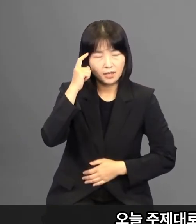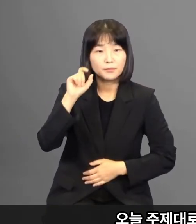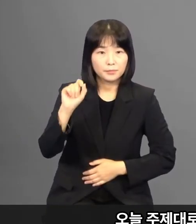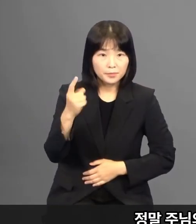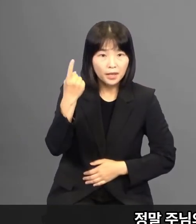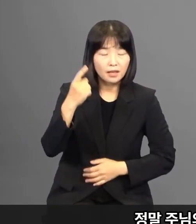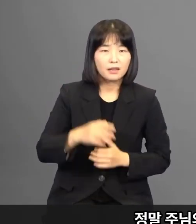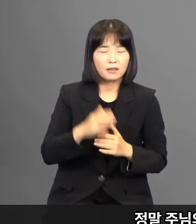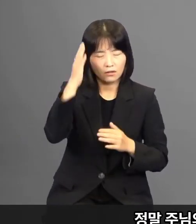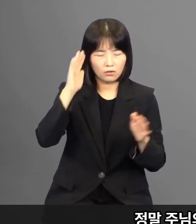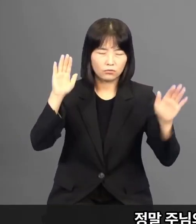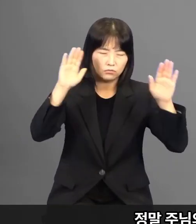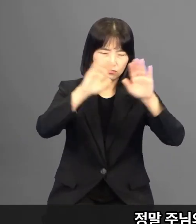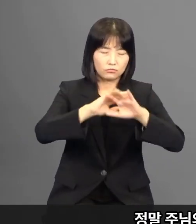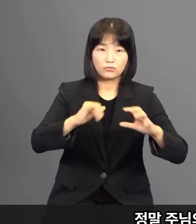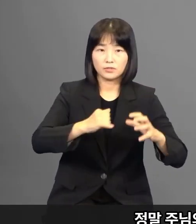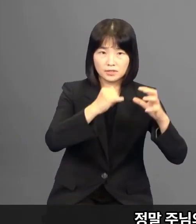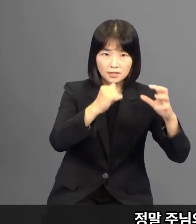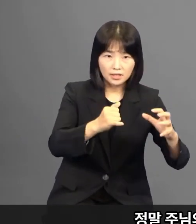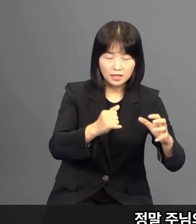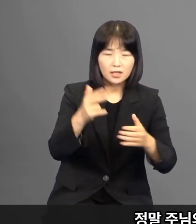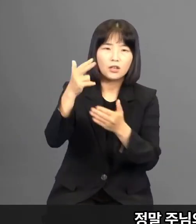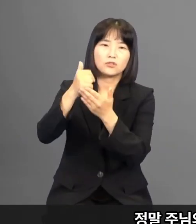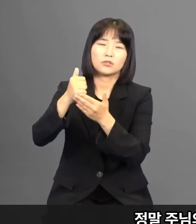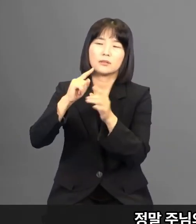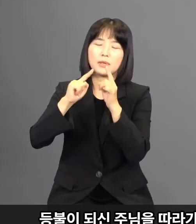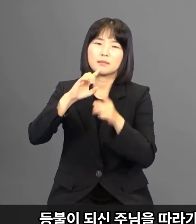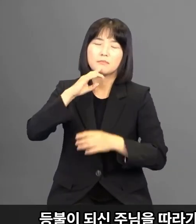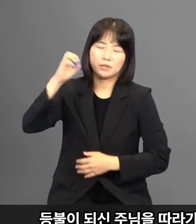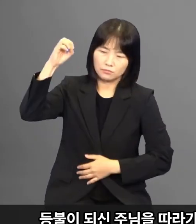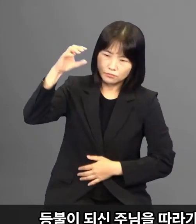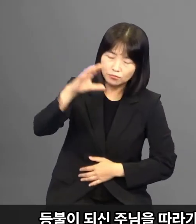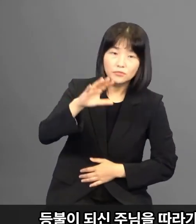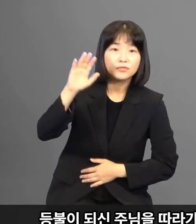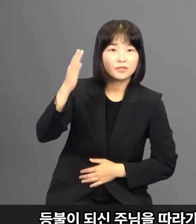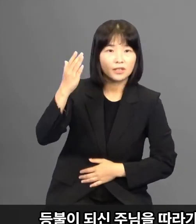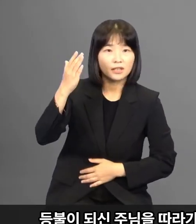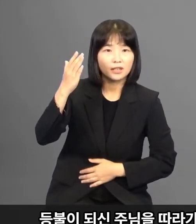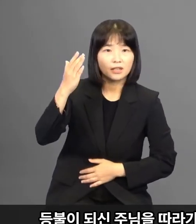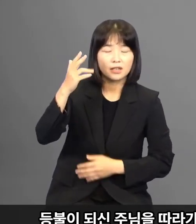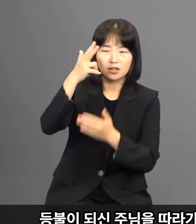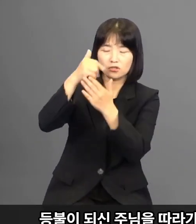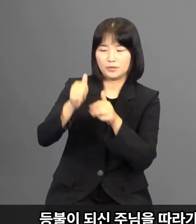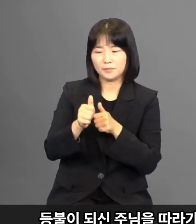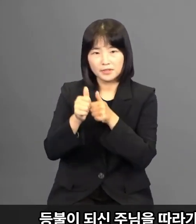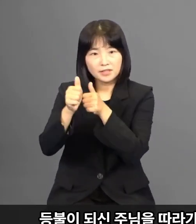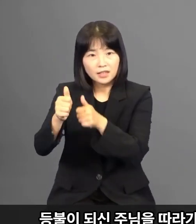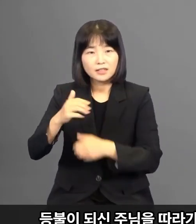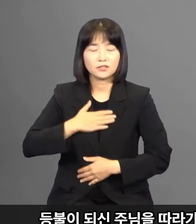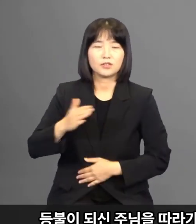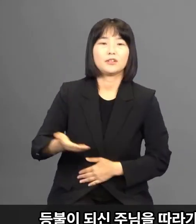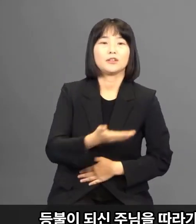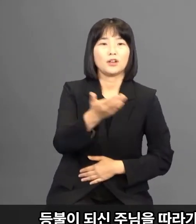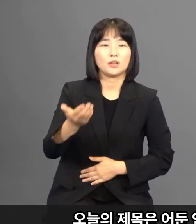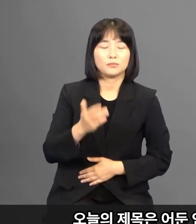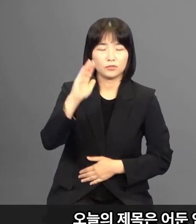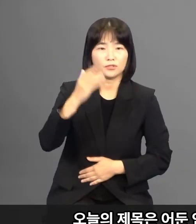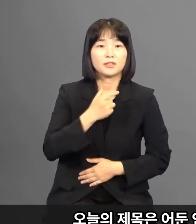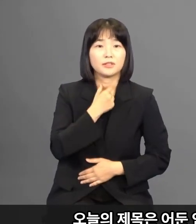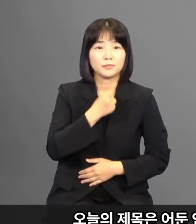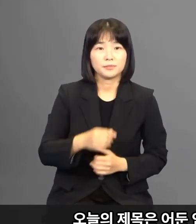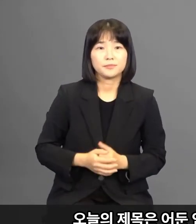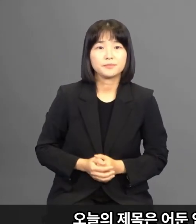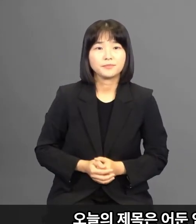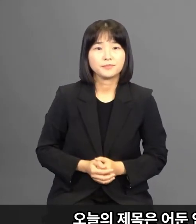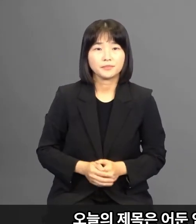속에 정말 주님의 말씀만이 등불이시니 등불 되신 주님을 따라가는 저와 여러분이 되었으면 좋겠습니다.